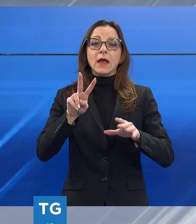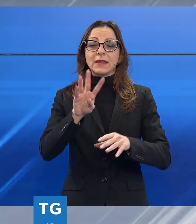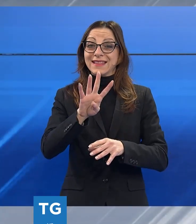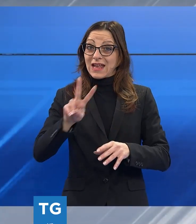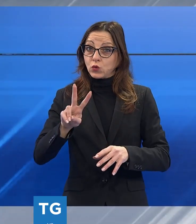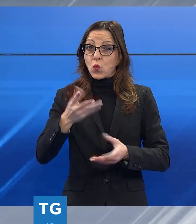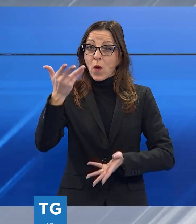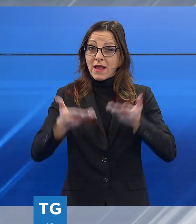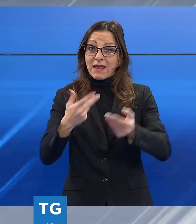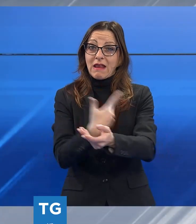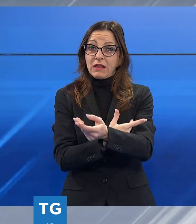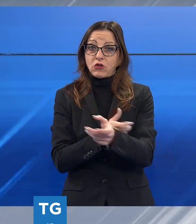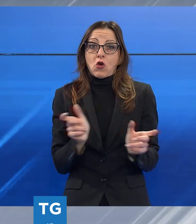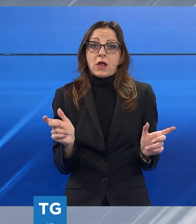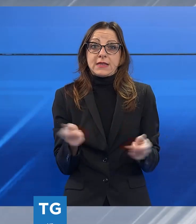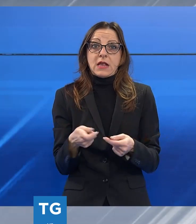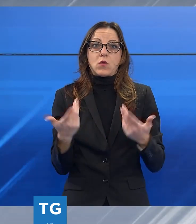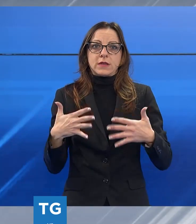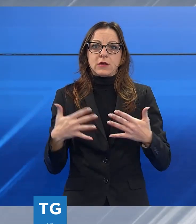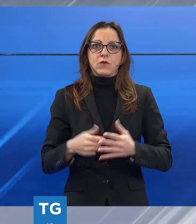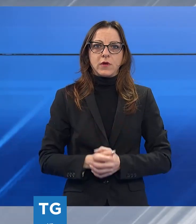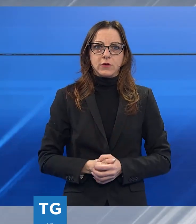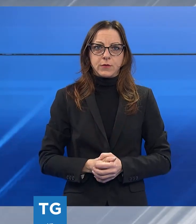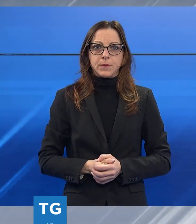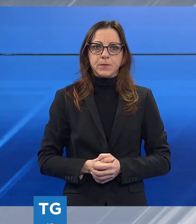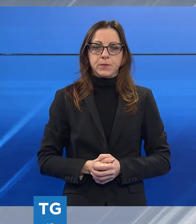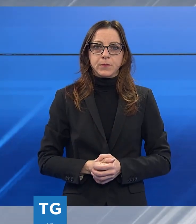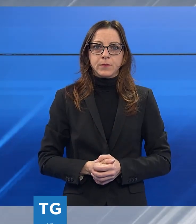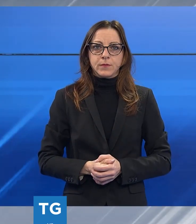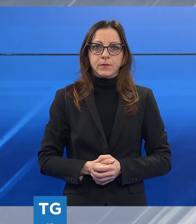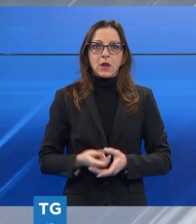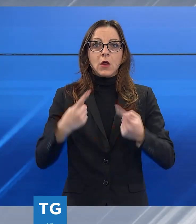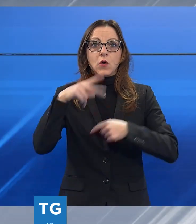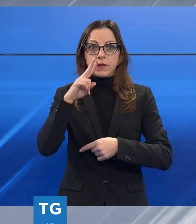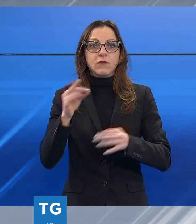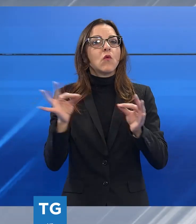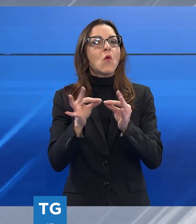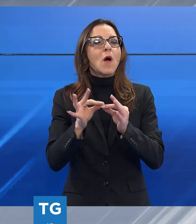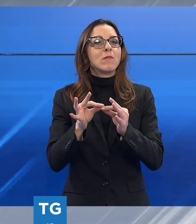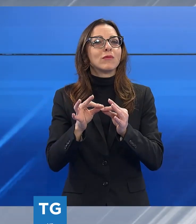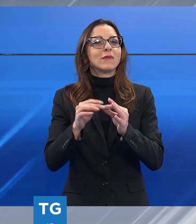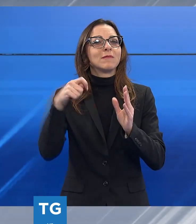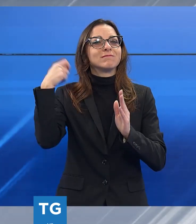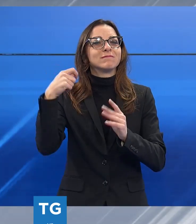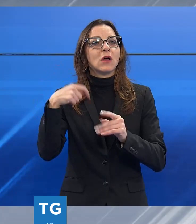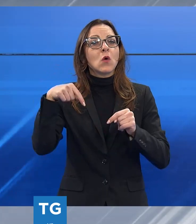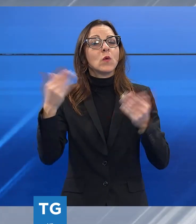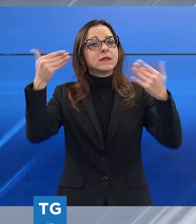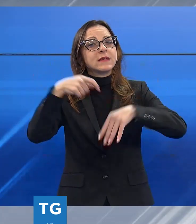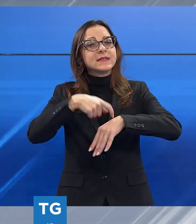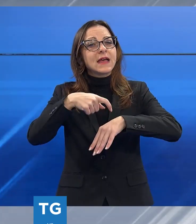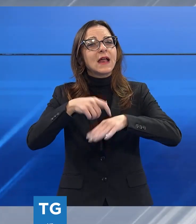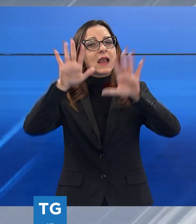sostanze stupefacenti. E per i classici di Noi TV, questa sera andrà in onda alle 22